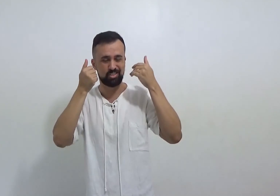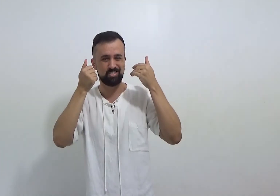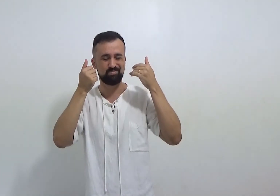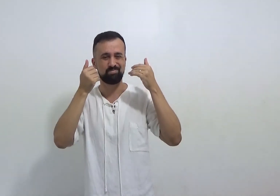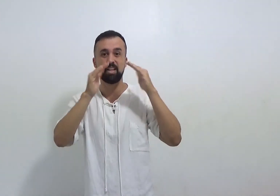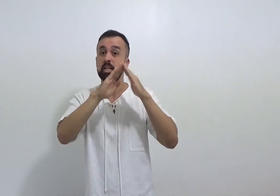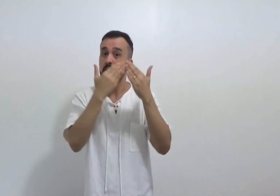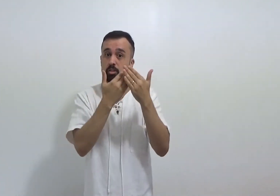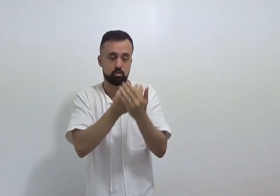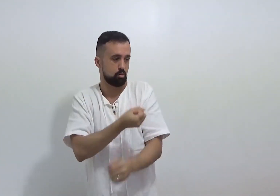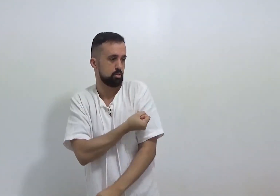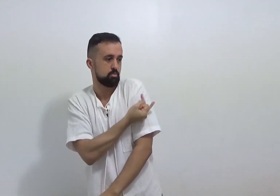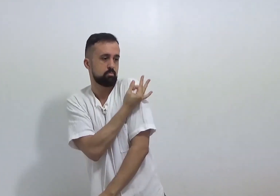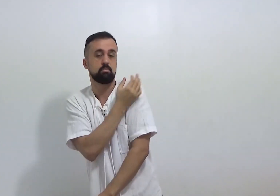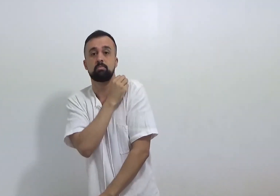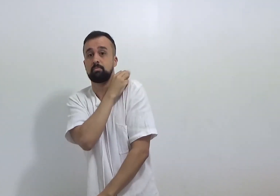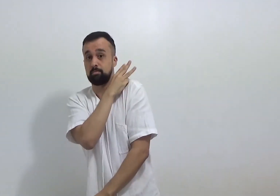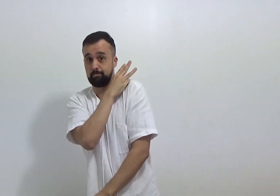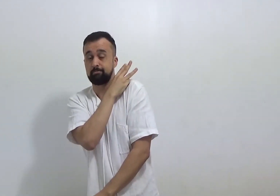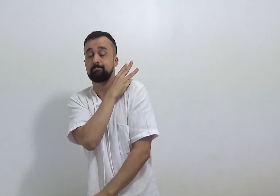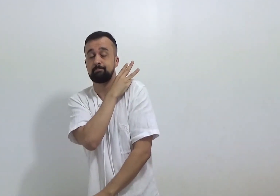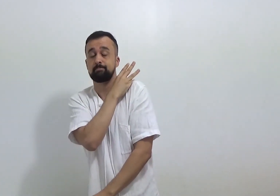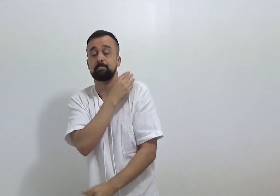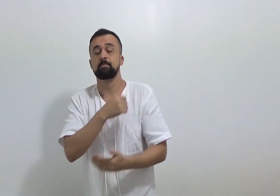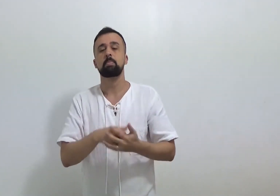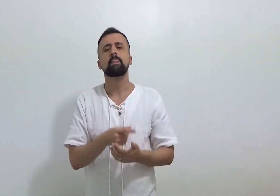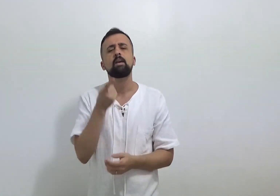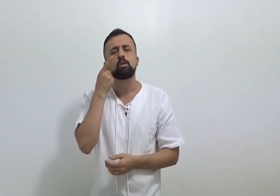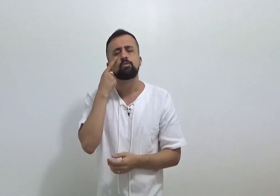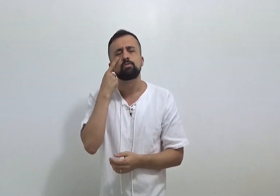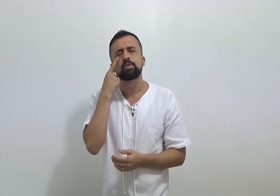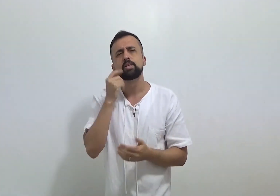indígena, na educação básica.